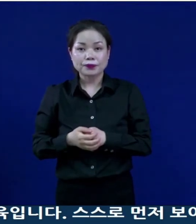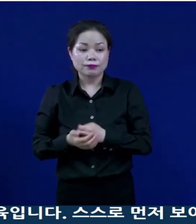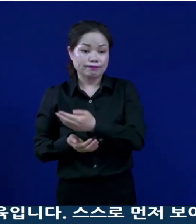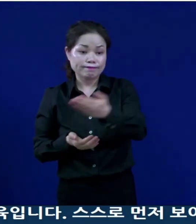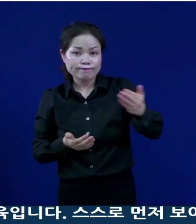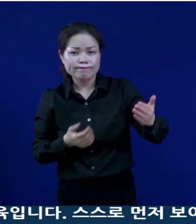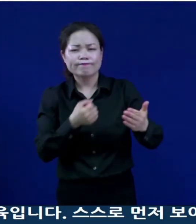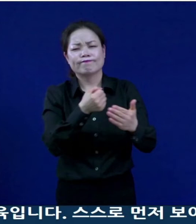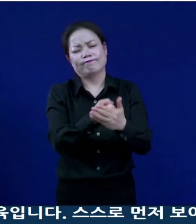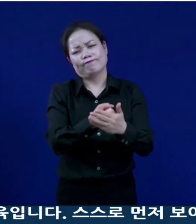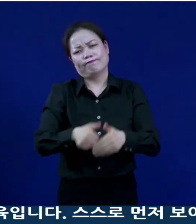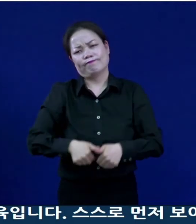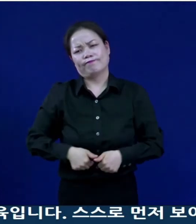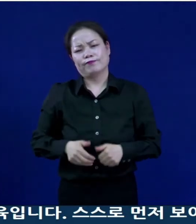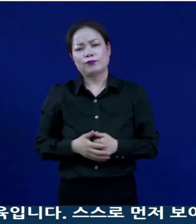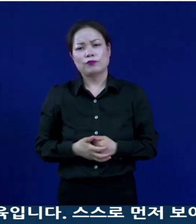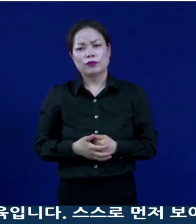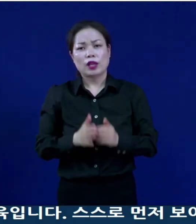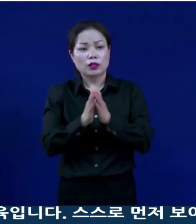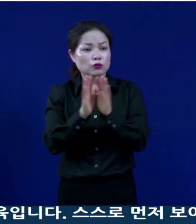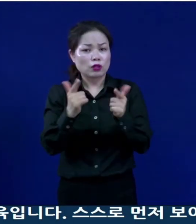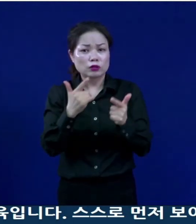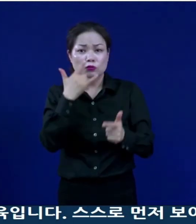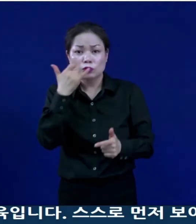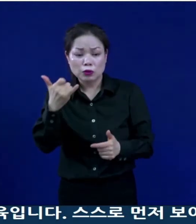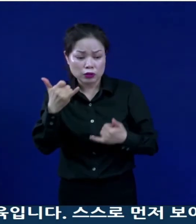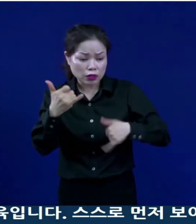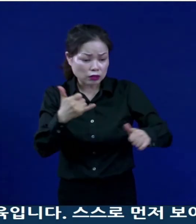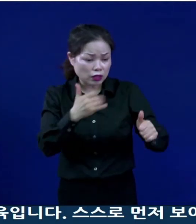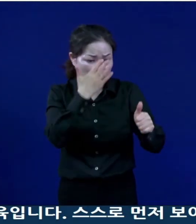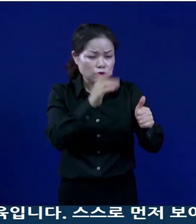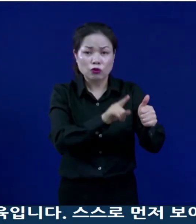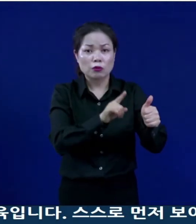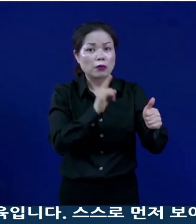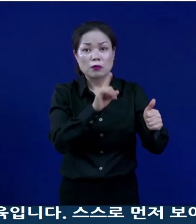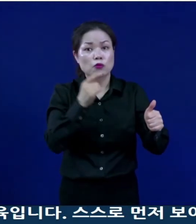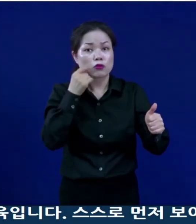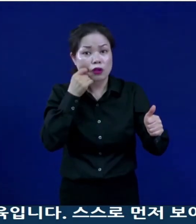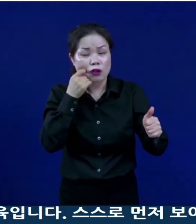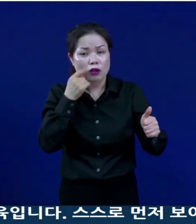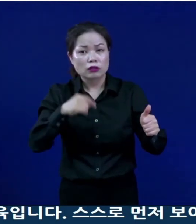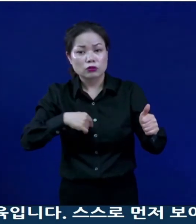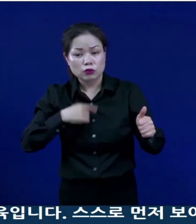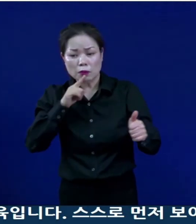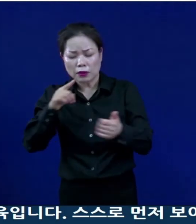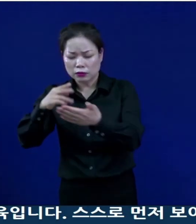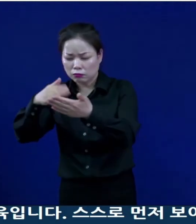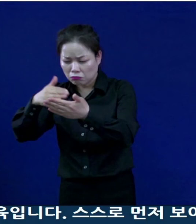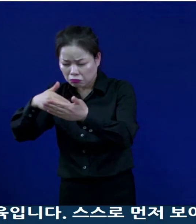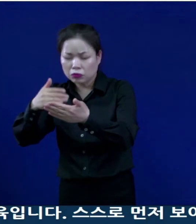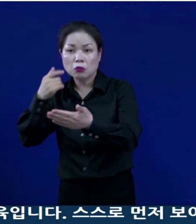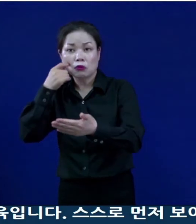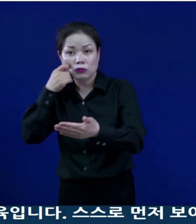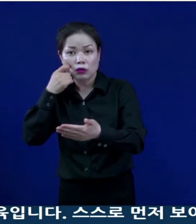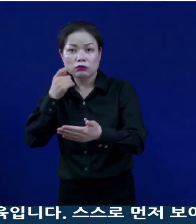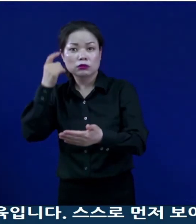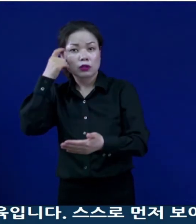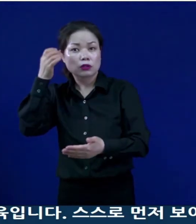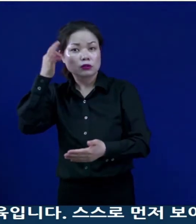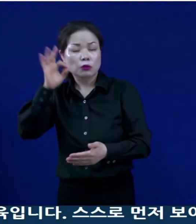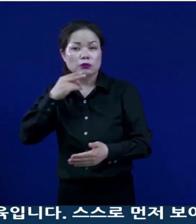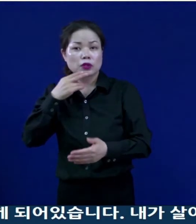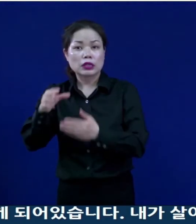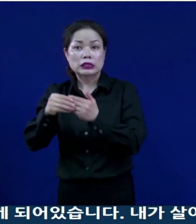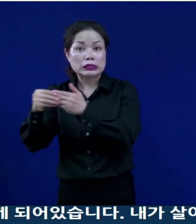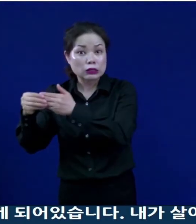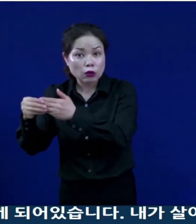여러분이 결정하셔야 됩니다. 기도하지 않는 부모가 자녀에게 기도하라고 나무랄 수 없고 스스로 말씀을 묵상하지 않는 교회의